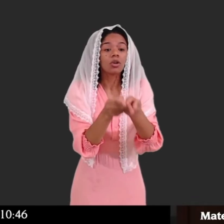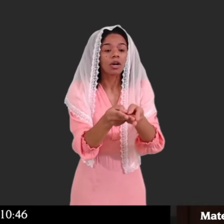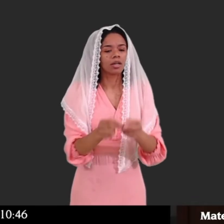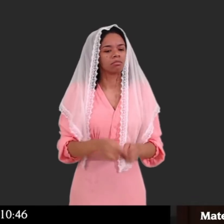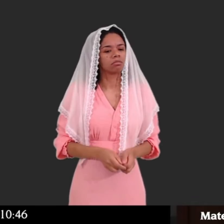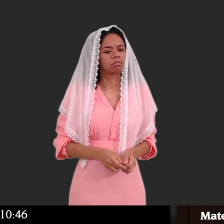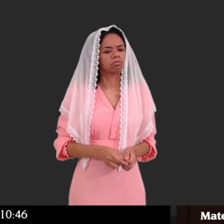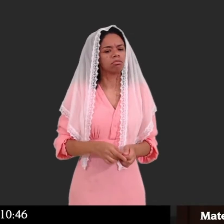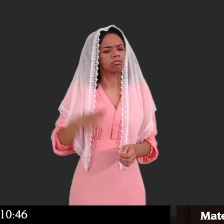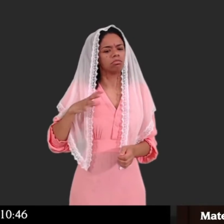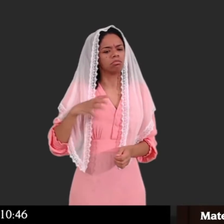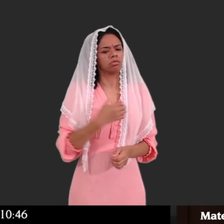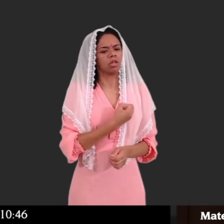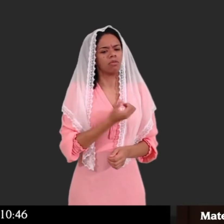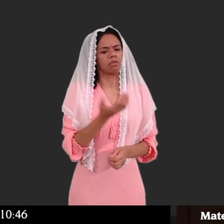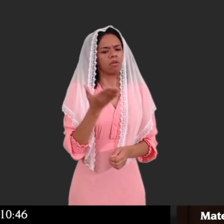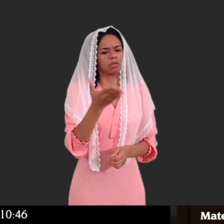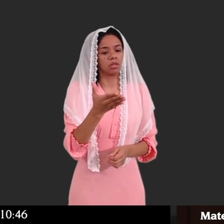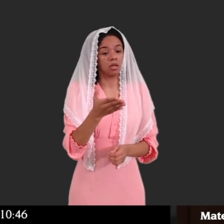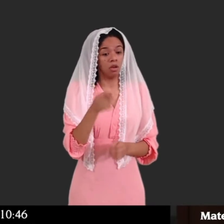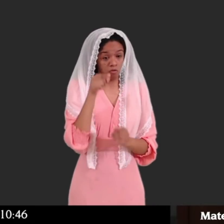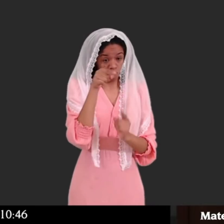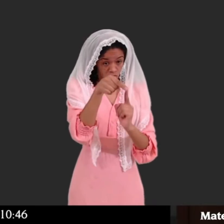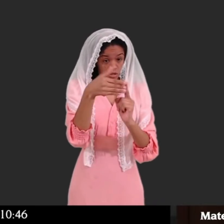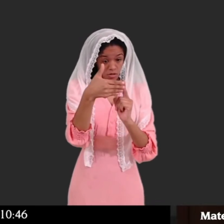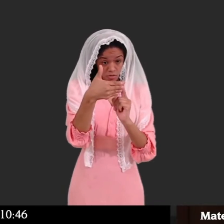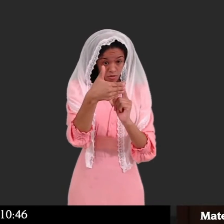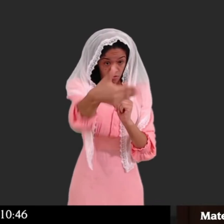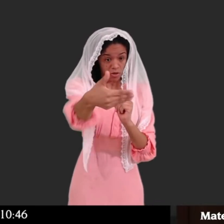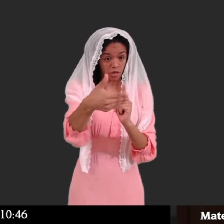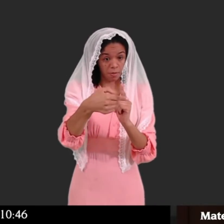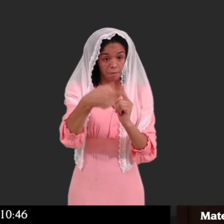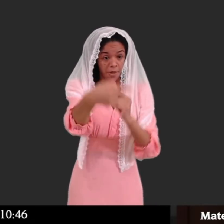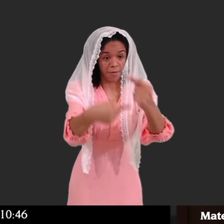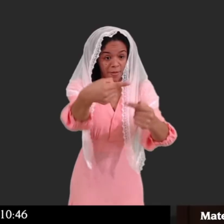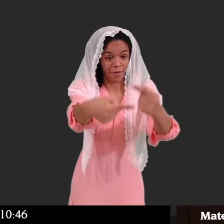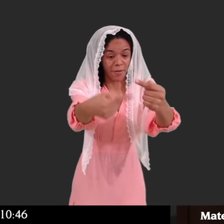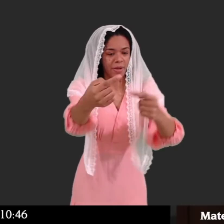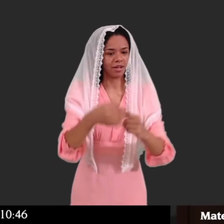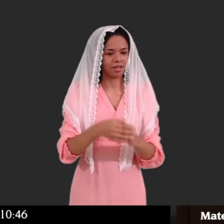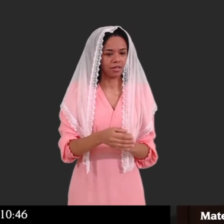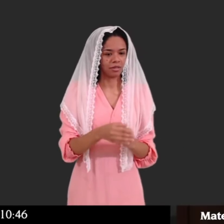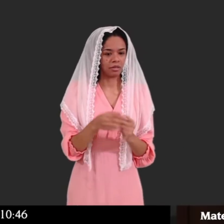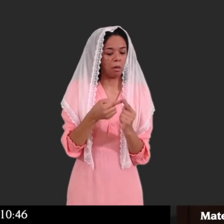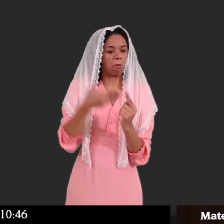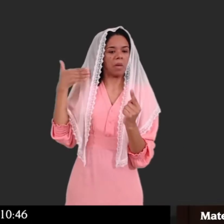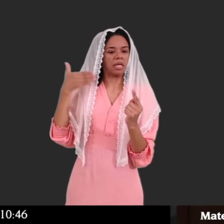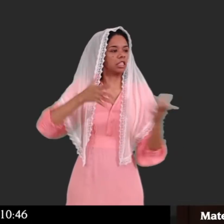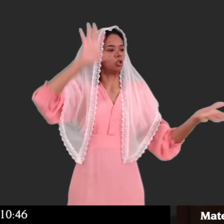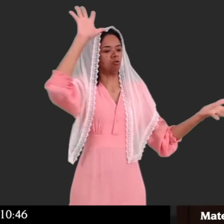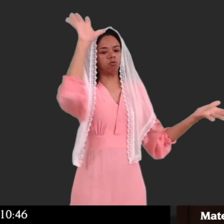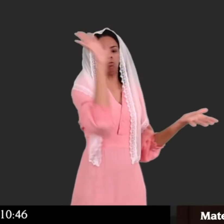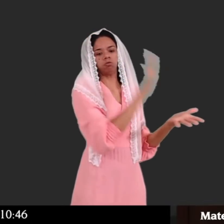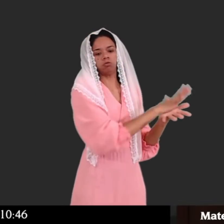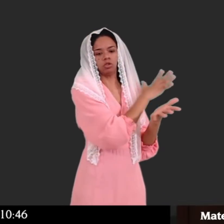vai ser a semente que vai ficar para frente, porque todos aí dormiram o